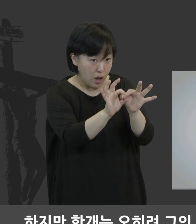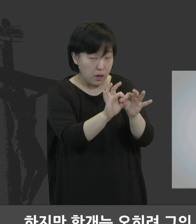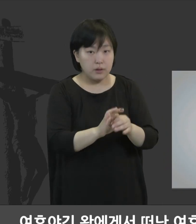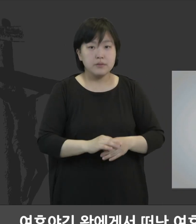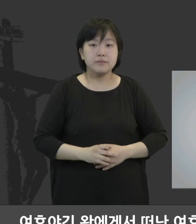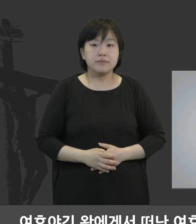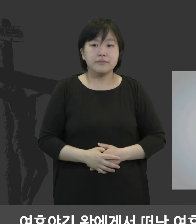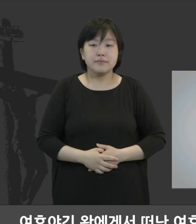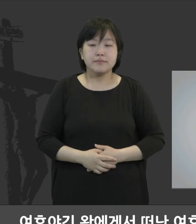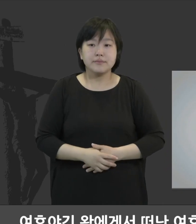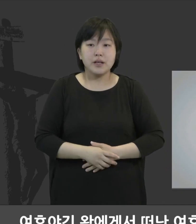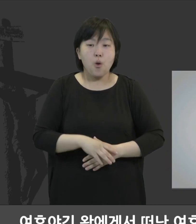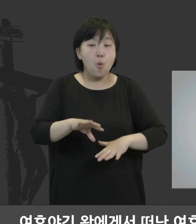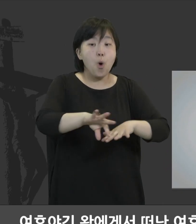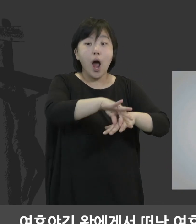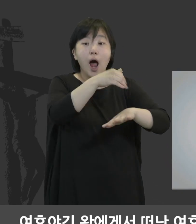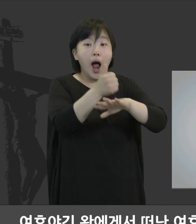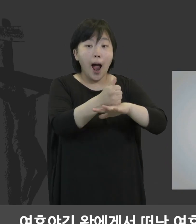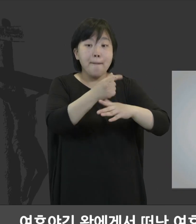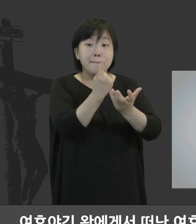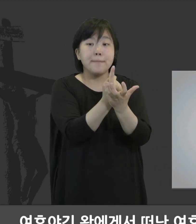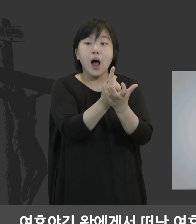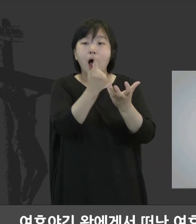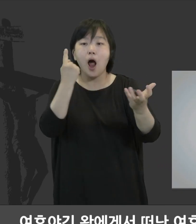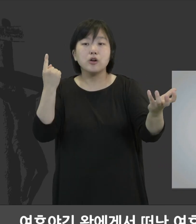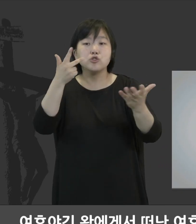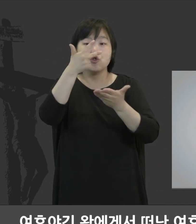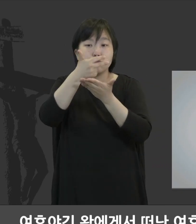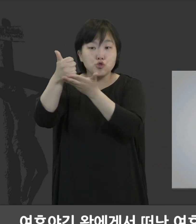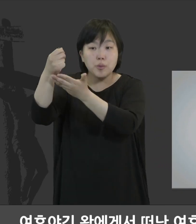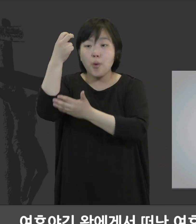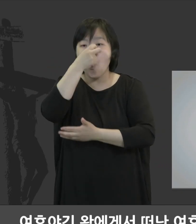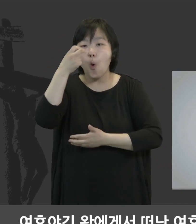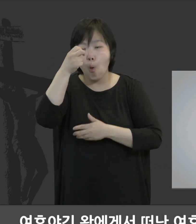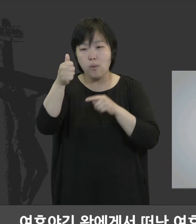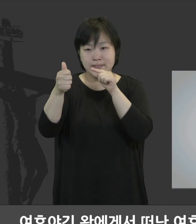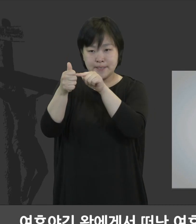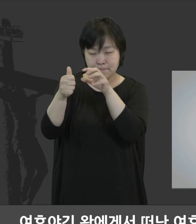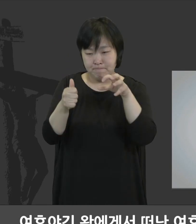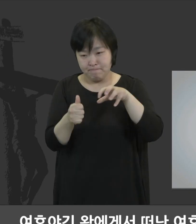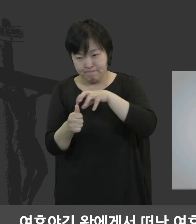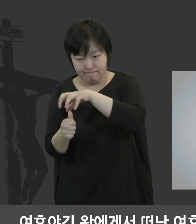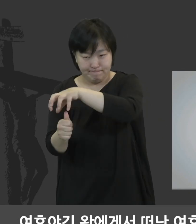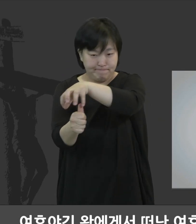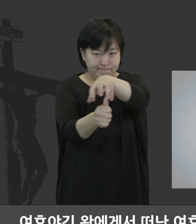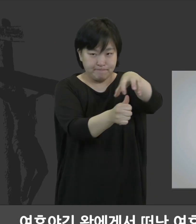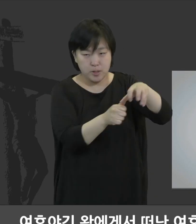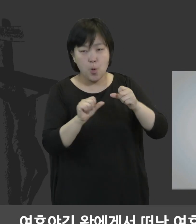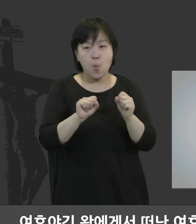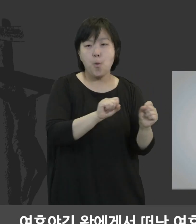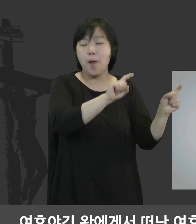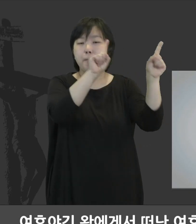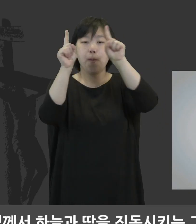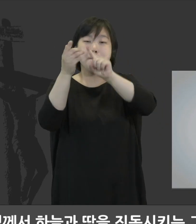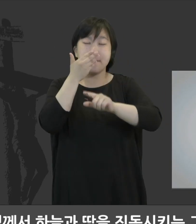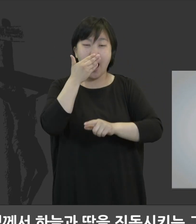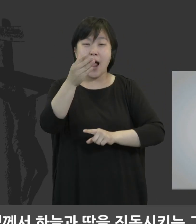뒤바꾸어 여호야긴 왕에게서 떠난 여호와의 보호하심이 그에게서 회복될 것이라고